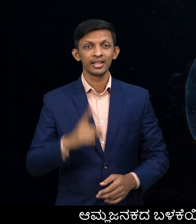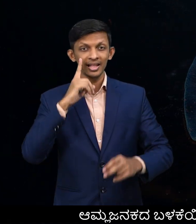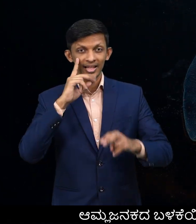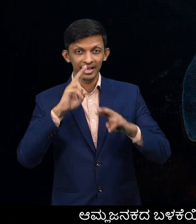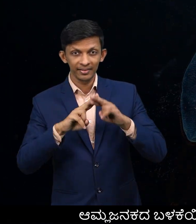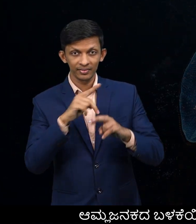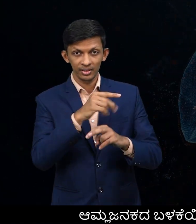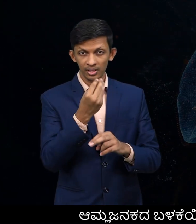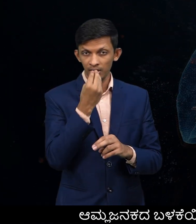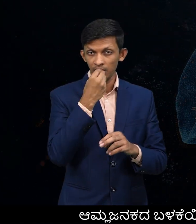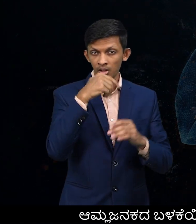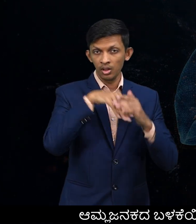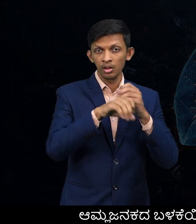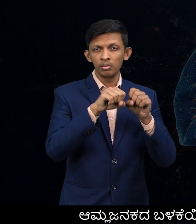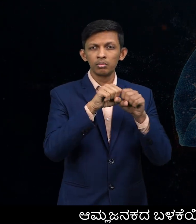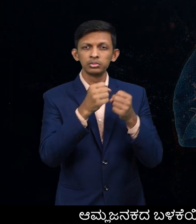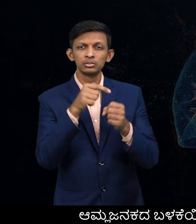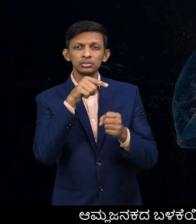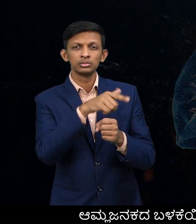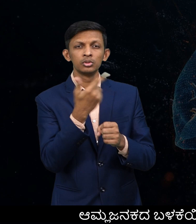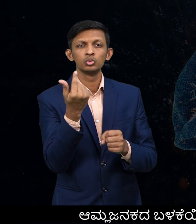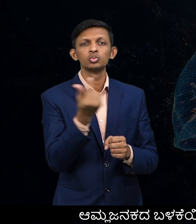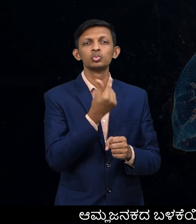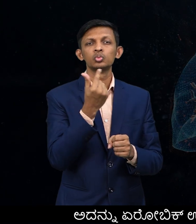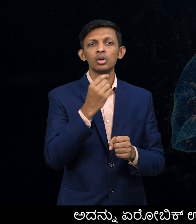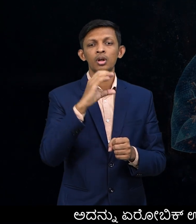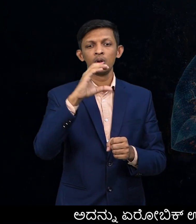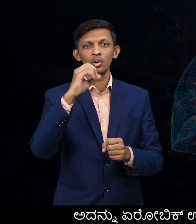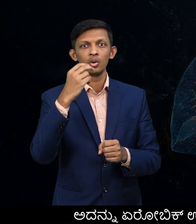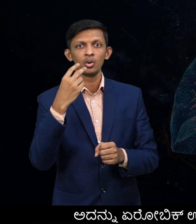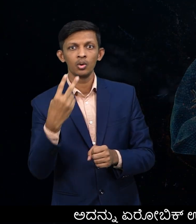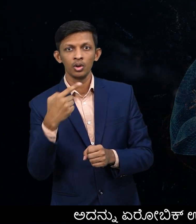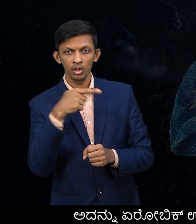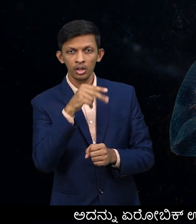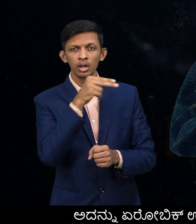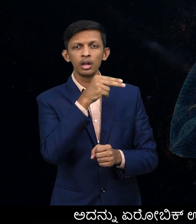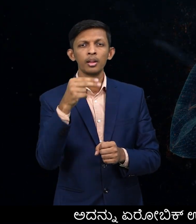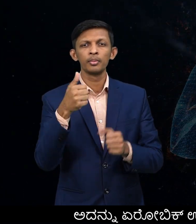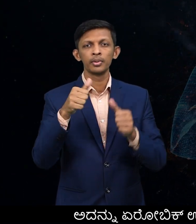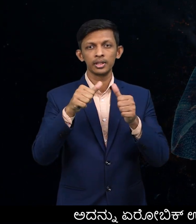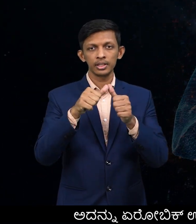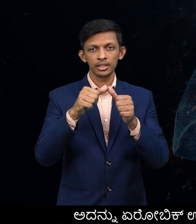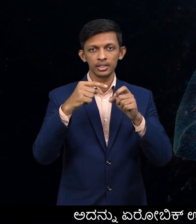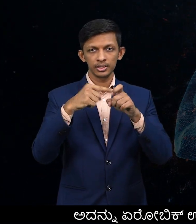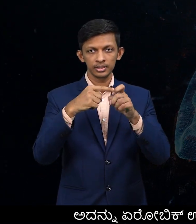ಆಮ್ಲಜನಕದ ಬಳಕೆಯಿಂದ ಆಹಾರವನ್ನು ವಿಭಜಿಸಿದರೆ ಅದನ್ನು ಏರೋಬಿಕ್ ಉಸಿರಾಟ ಎಂದು ಕರೆಯಲಾಗುತ್ತದೆ.